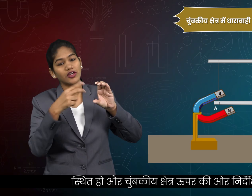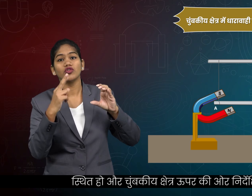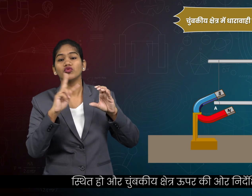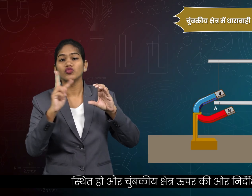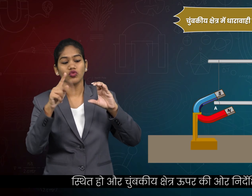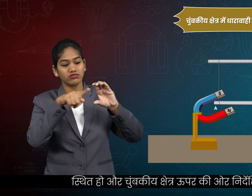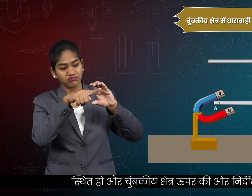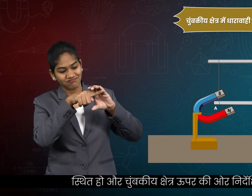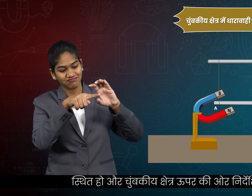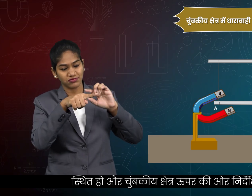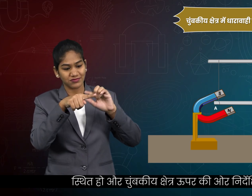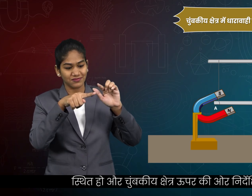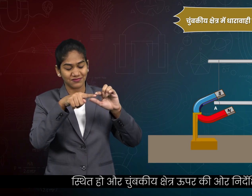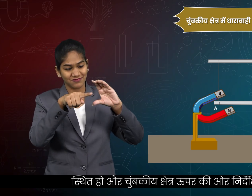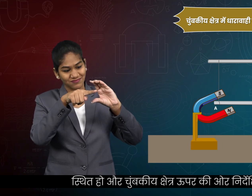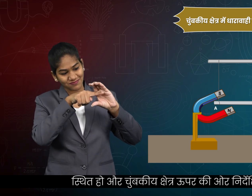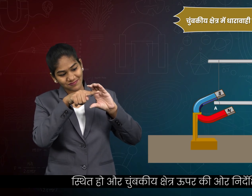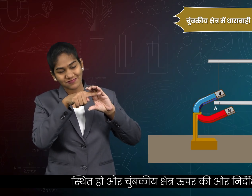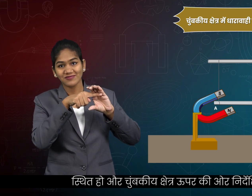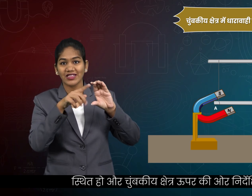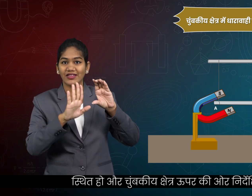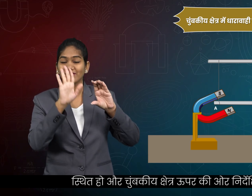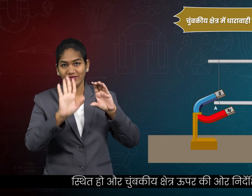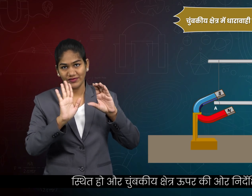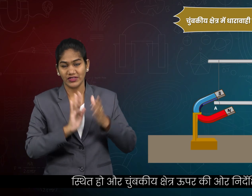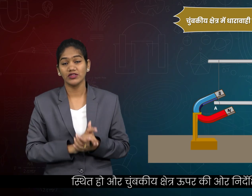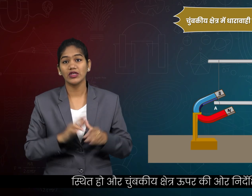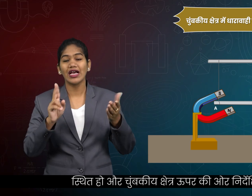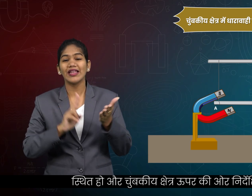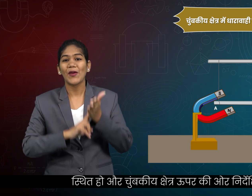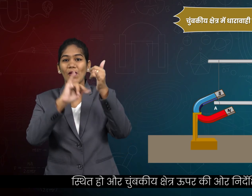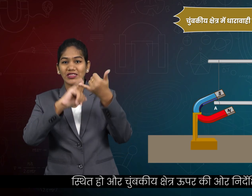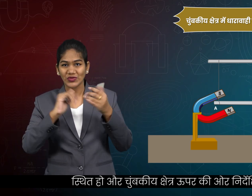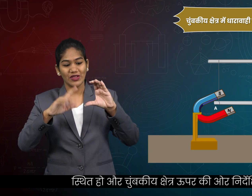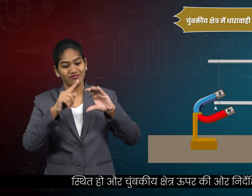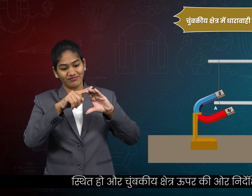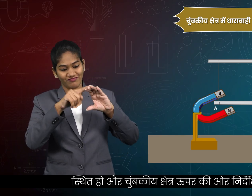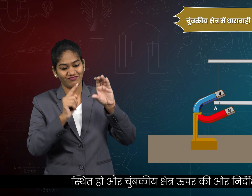हो और चुंबकीय क्षेत्र ऊपर की ओर निर्देशित हो।